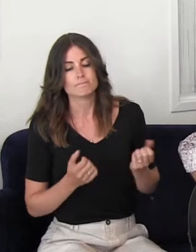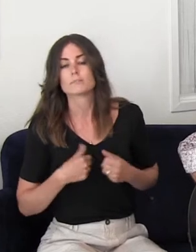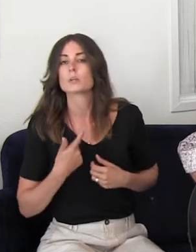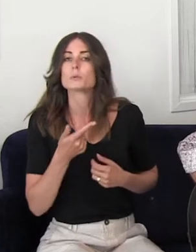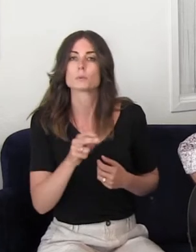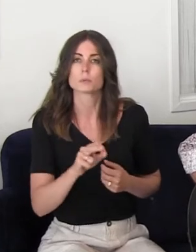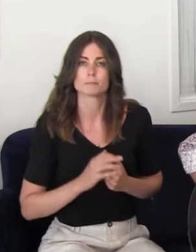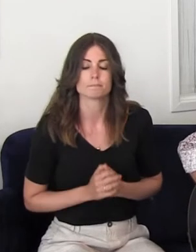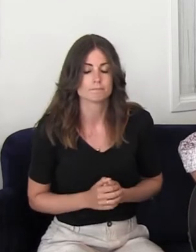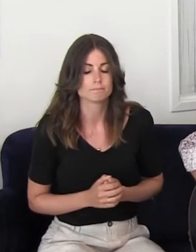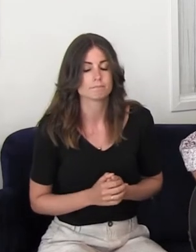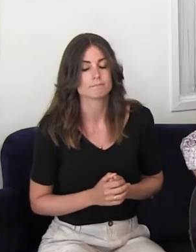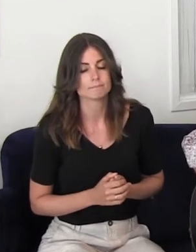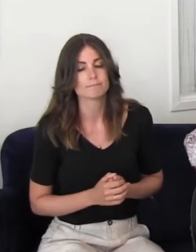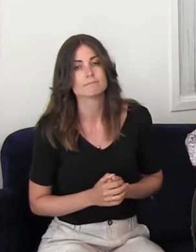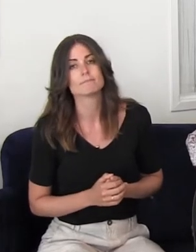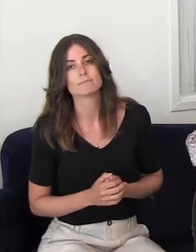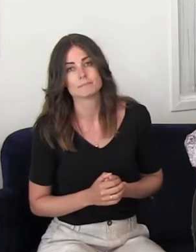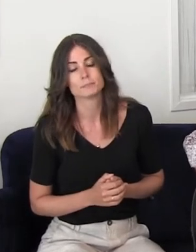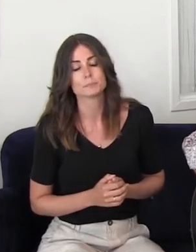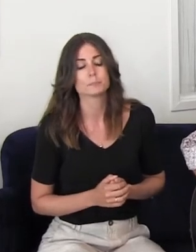Vilken himla tur.